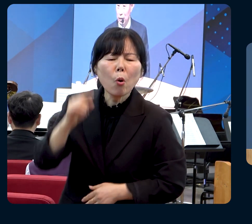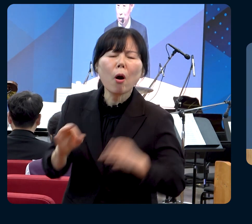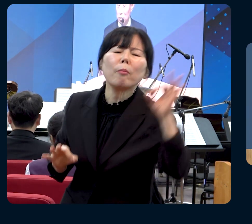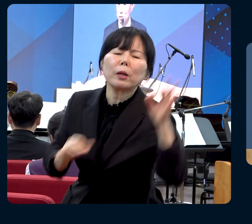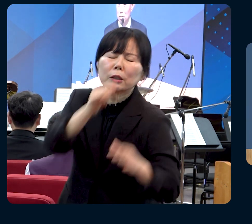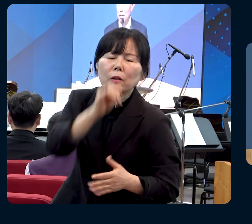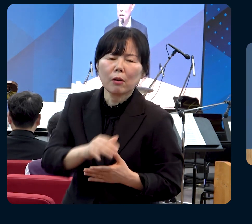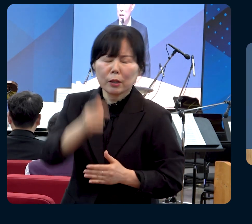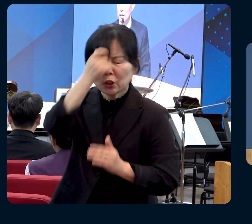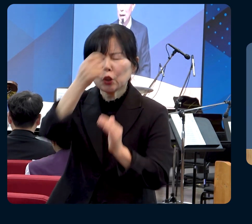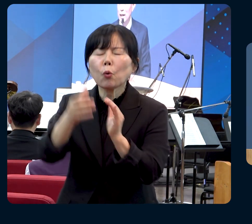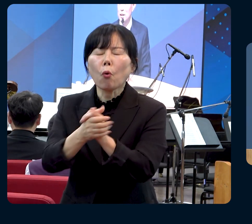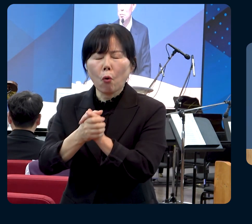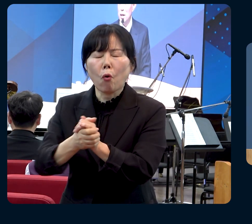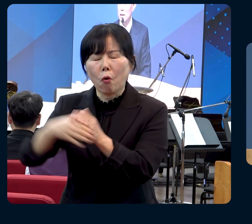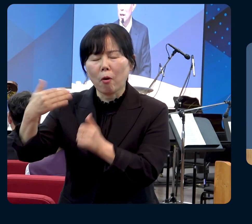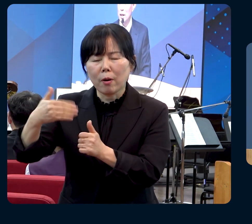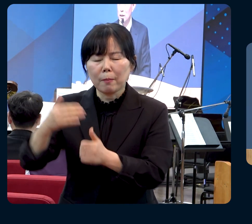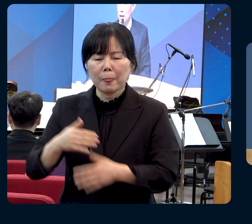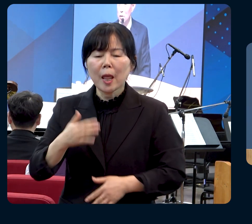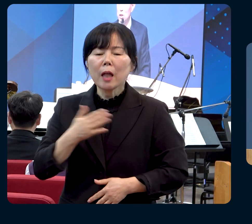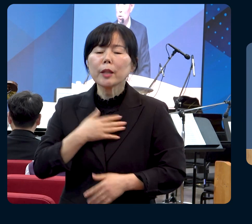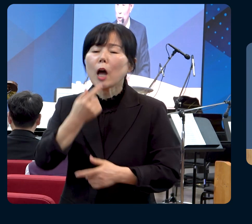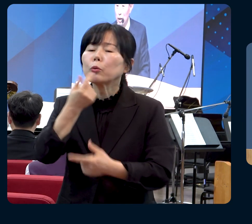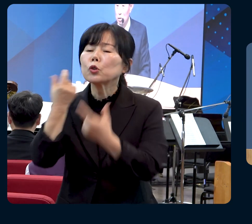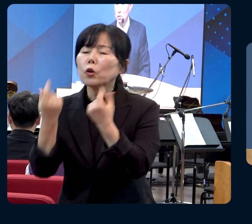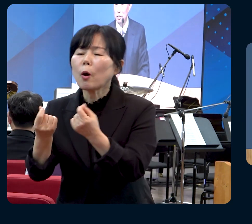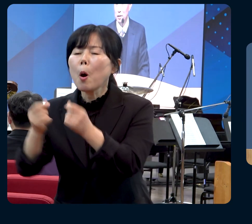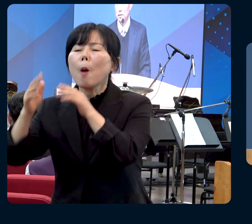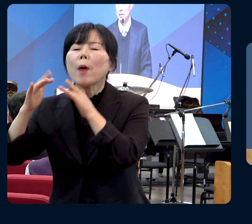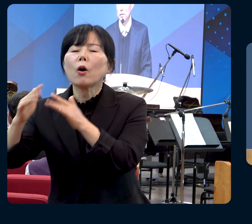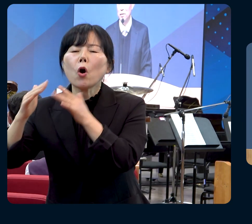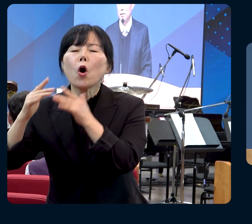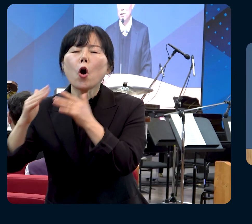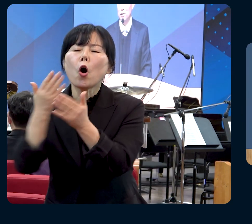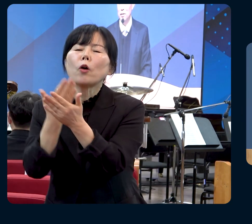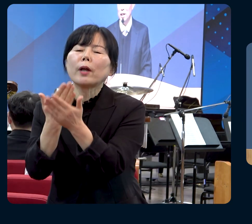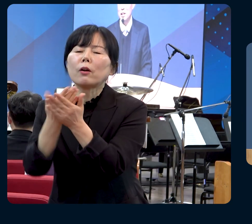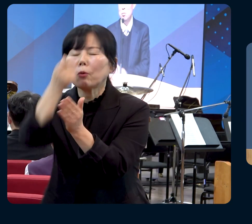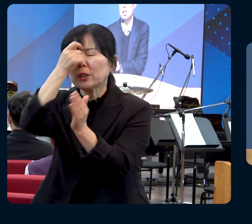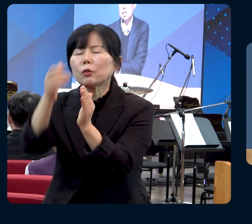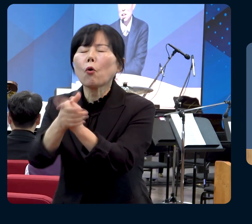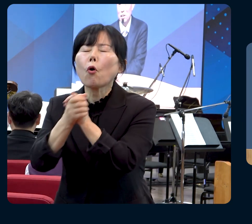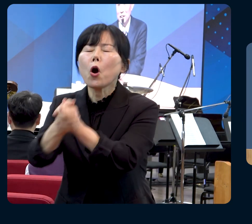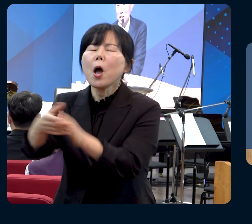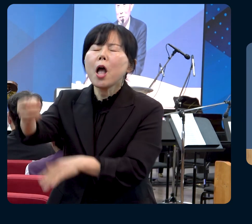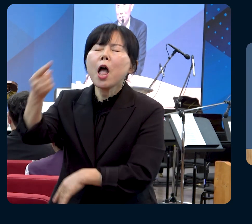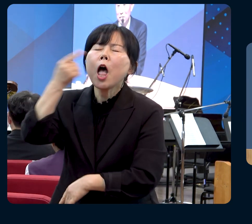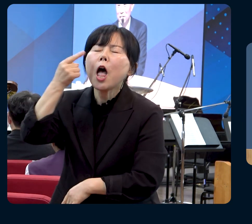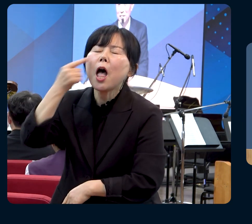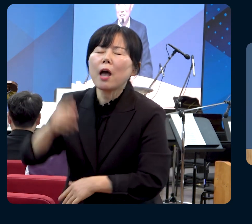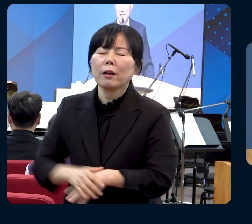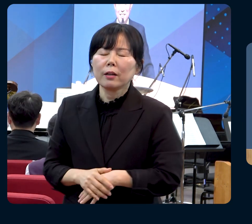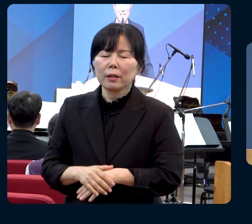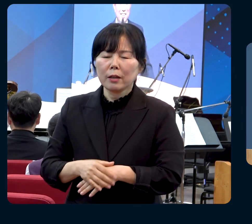기도해. 그러면서 나 같은 말을 하게 해달라고 기도해. 그러는 거예요. 같이 미치자는 거